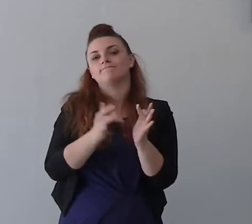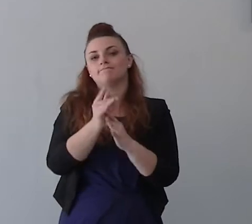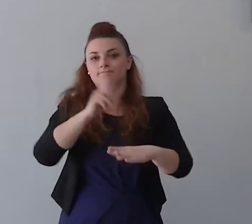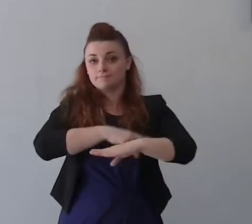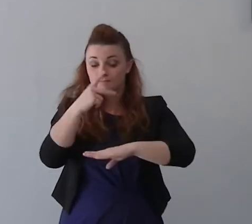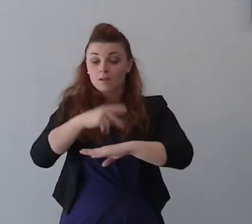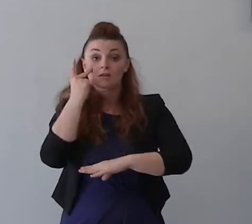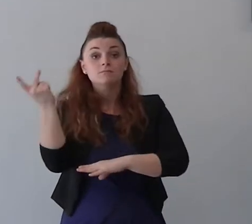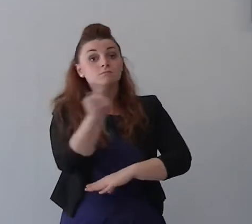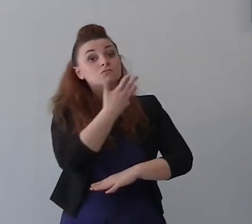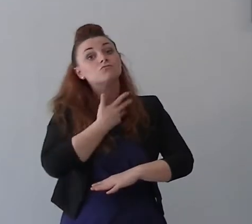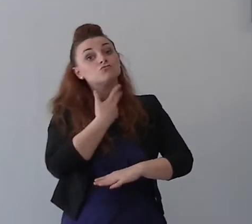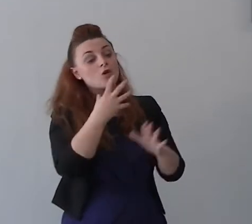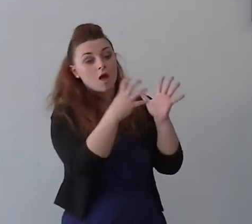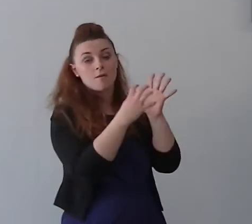un'immagine che era quella legata